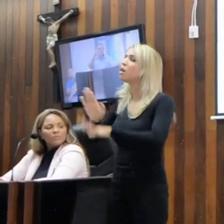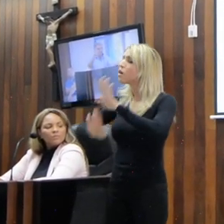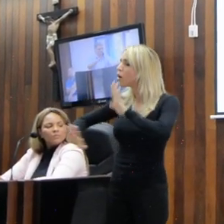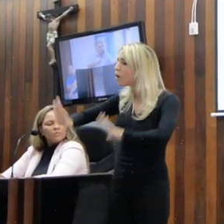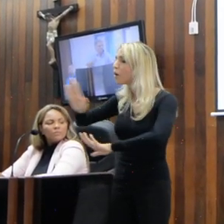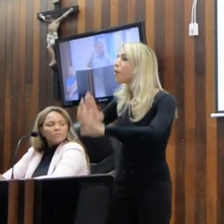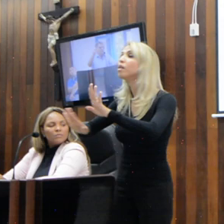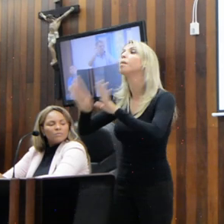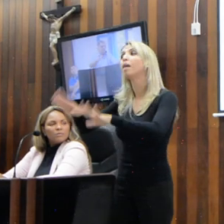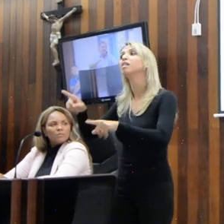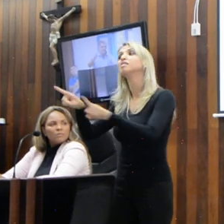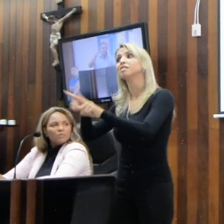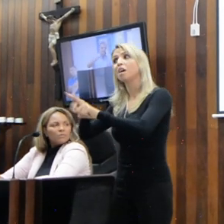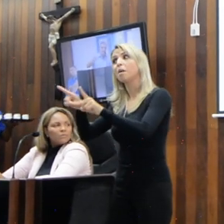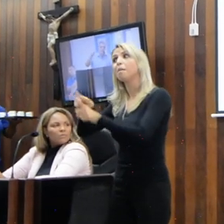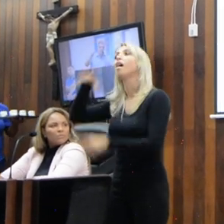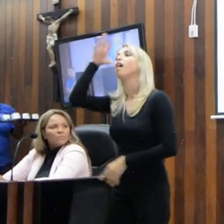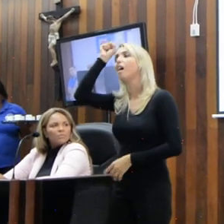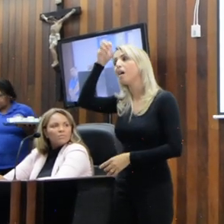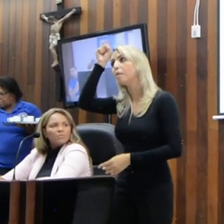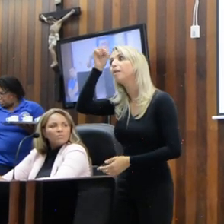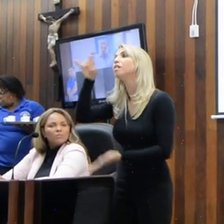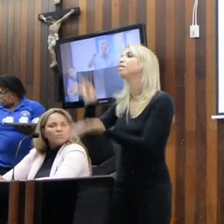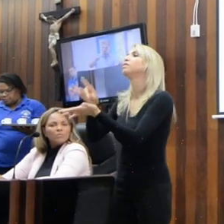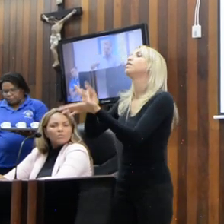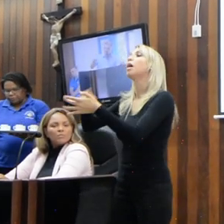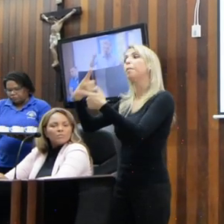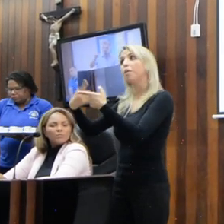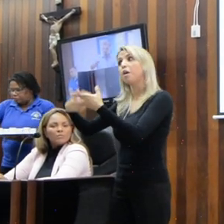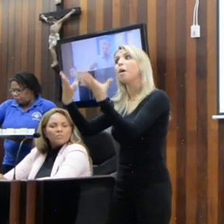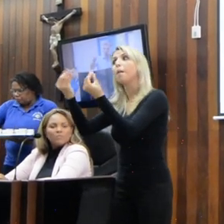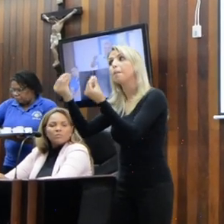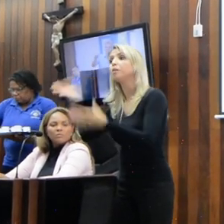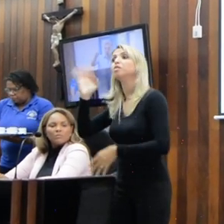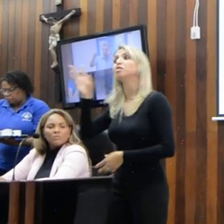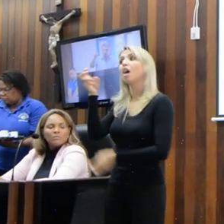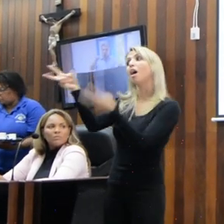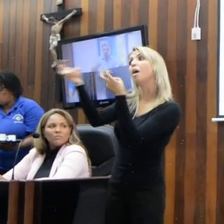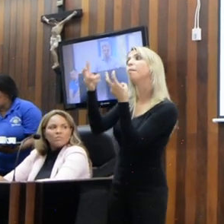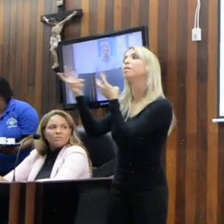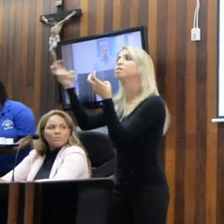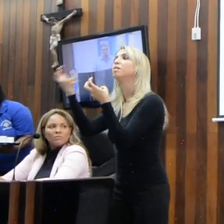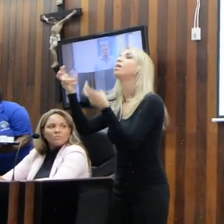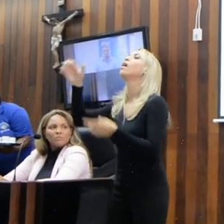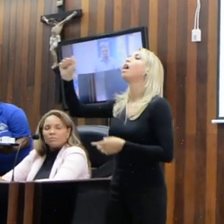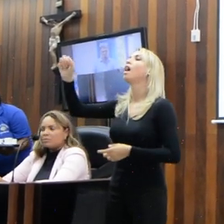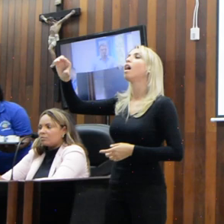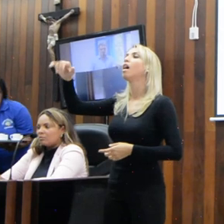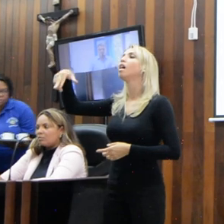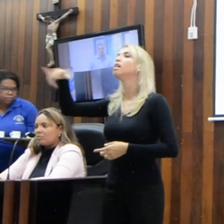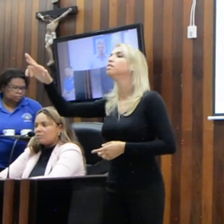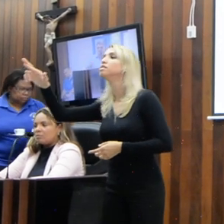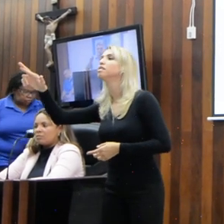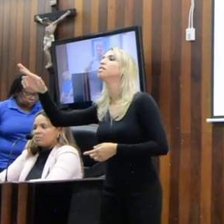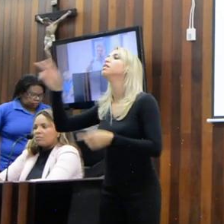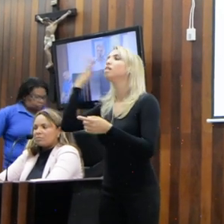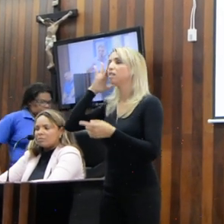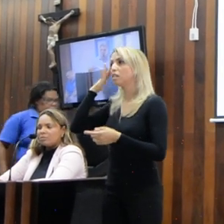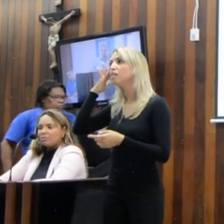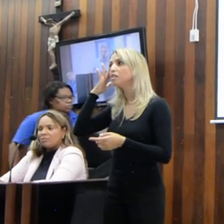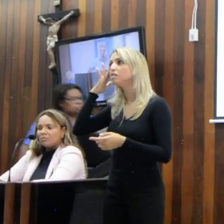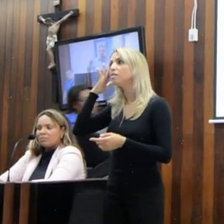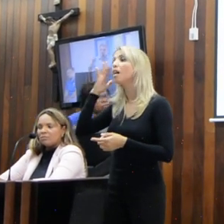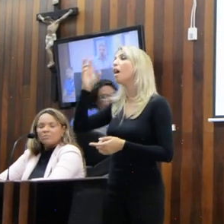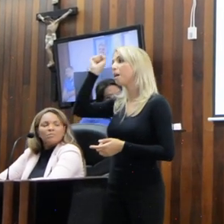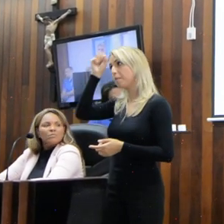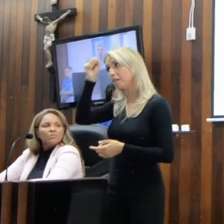aprenderam muito, porque vários desses funcionários entraram na época do vereador Assis Rocha. Então aprenderam com